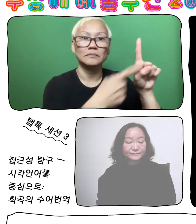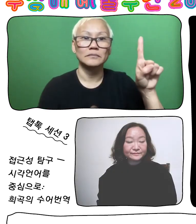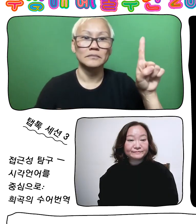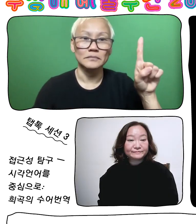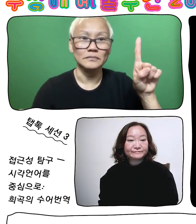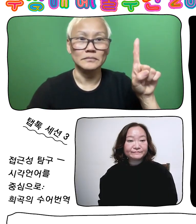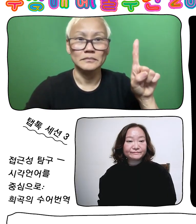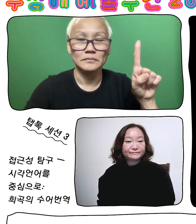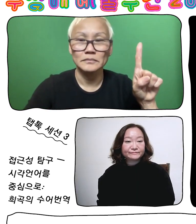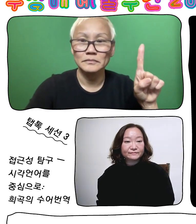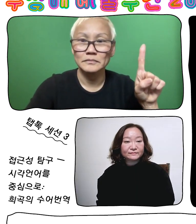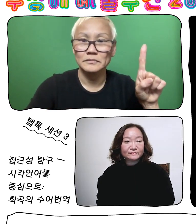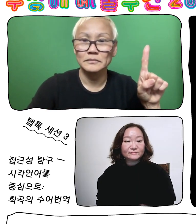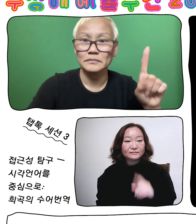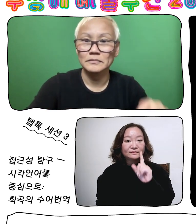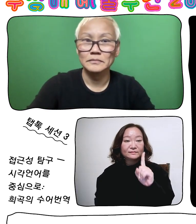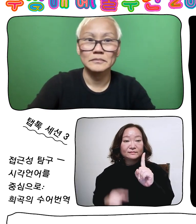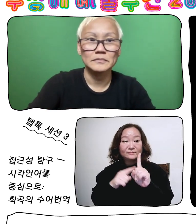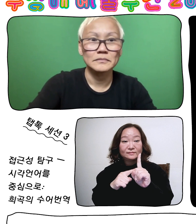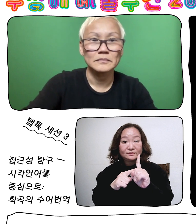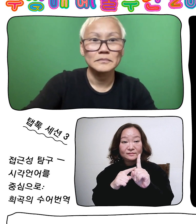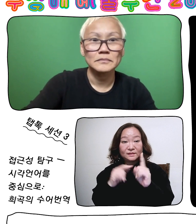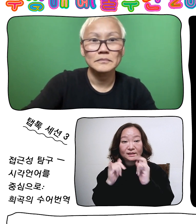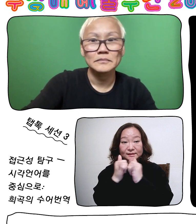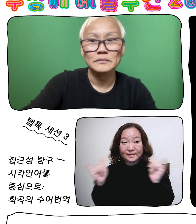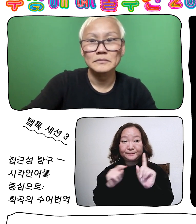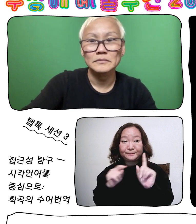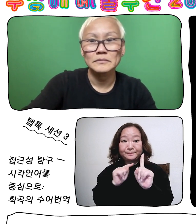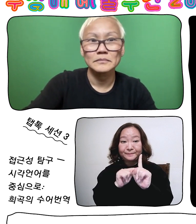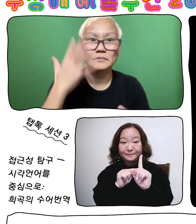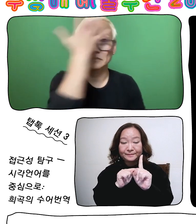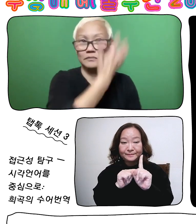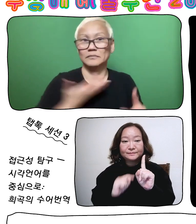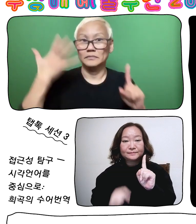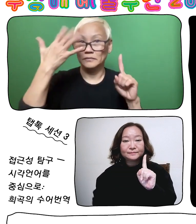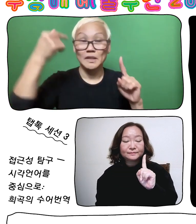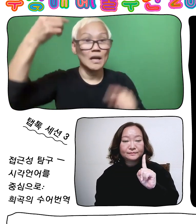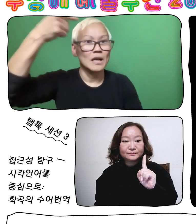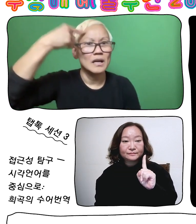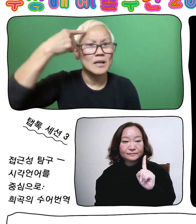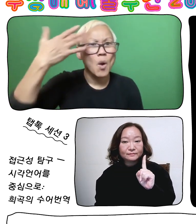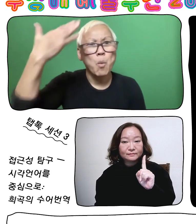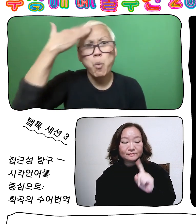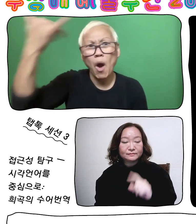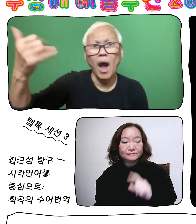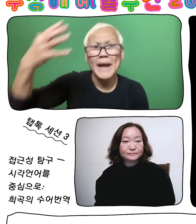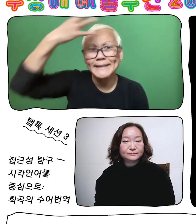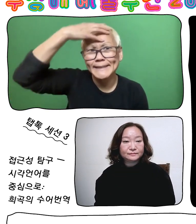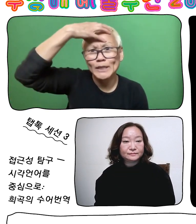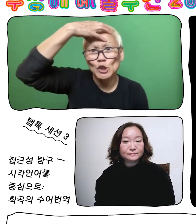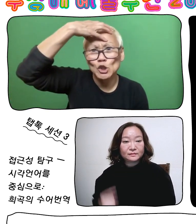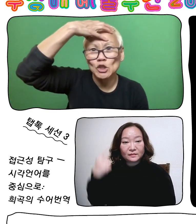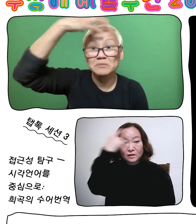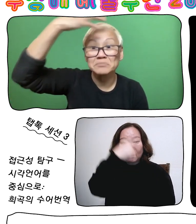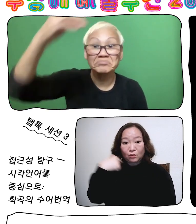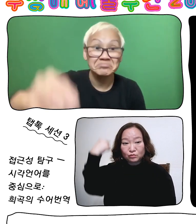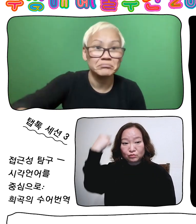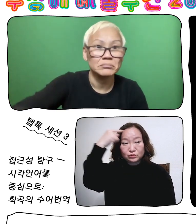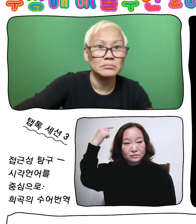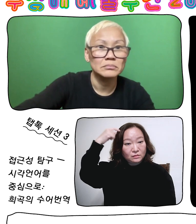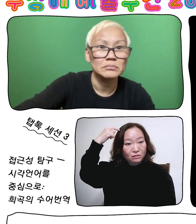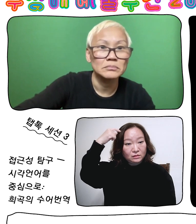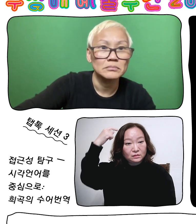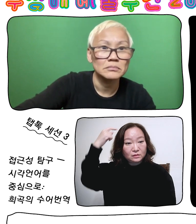이번엔 몸의 위치에 따른 수어 의미의 어근 분류를 설명하겠습니다. 첫 번째로는 얼굴